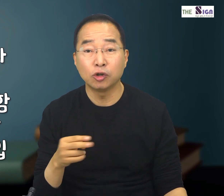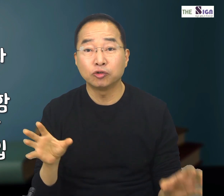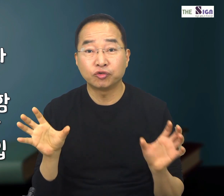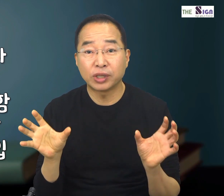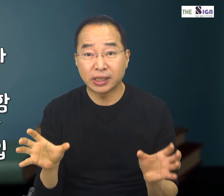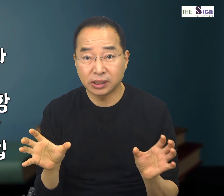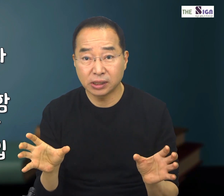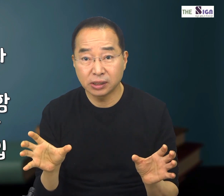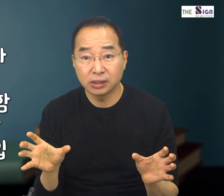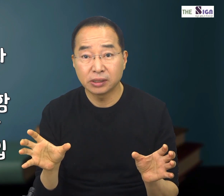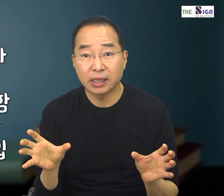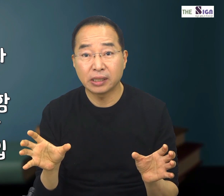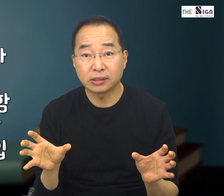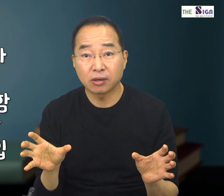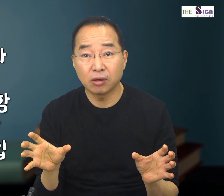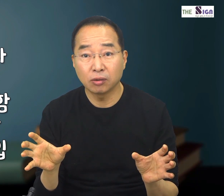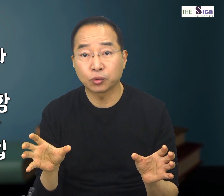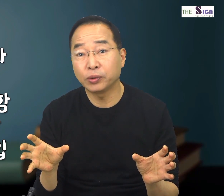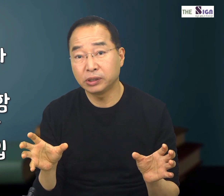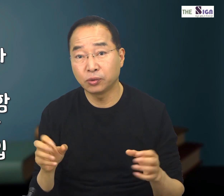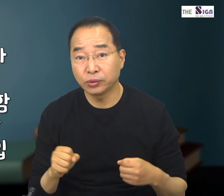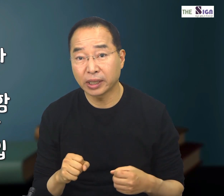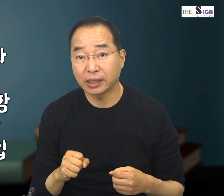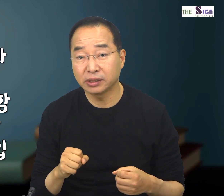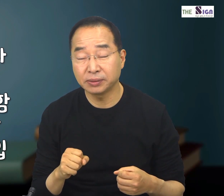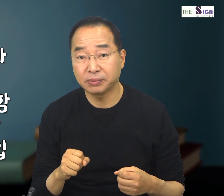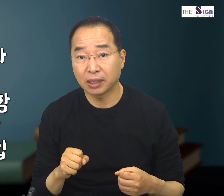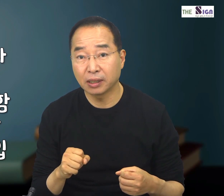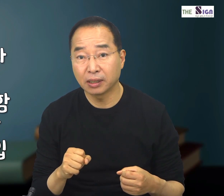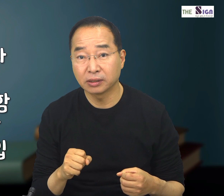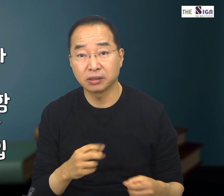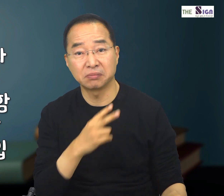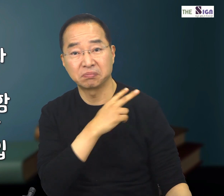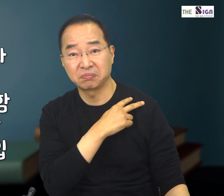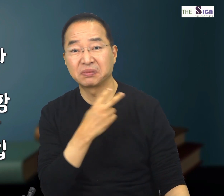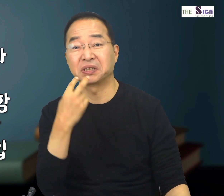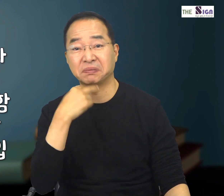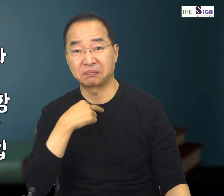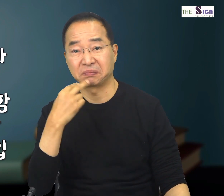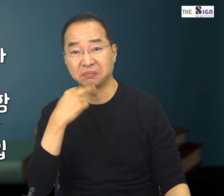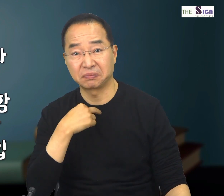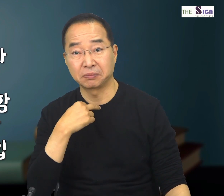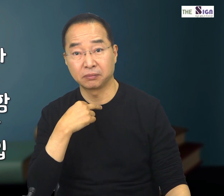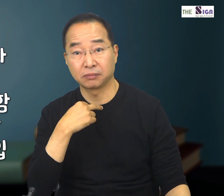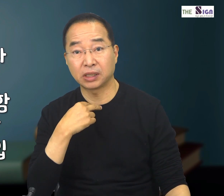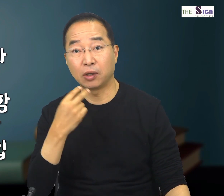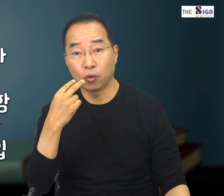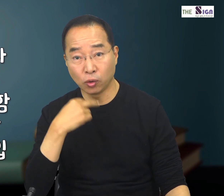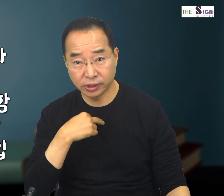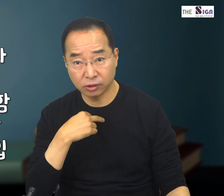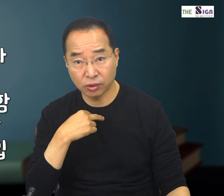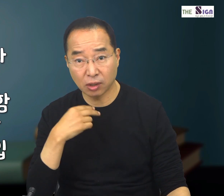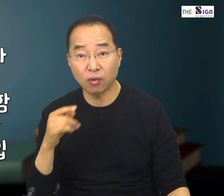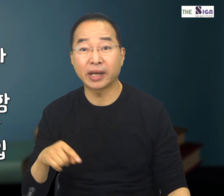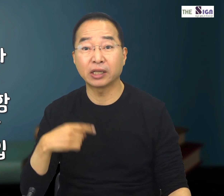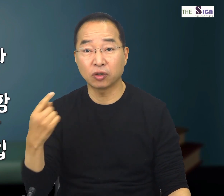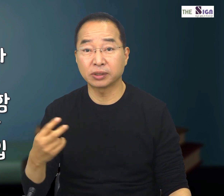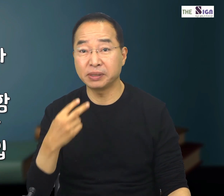두 가지에서 돈이 들어온다는 뜻입니다. 그래서 자, 요거 쓰기도 하고 하나를 더 쓰면